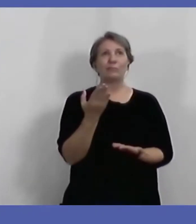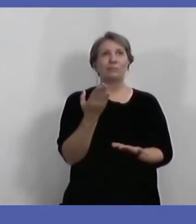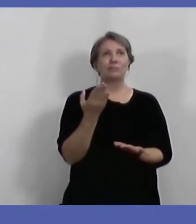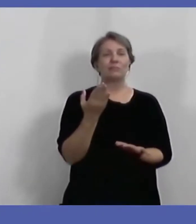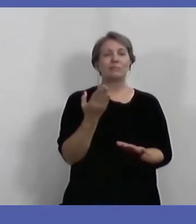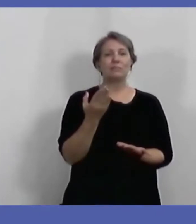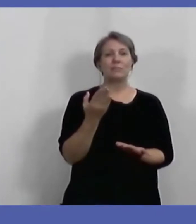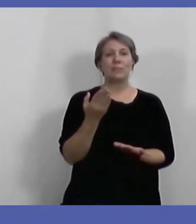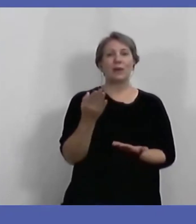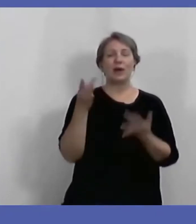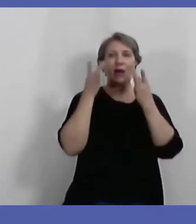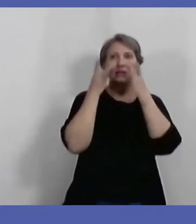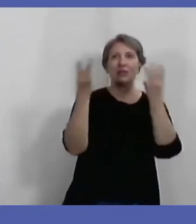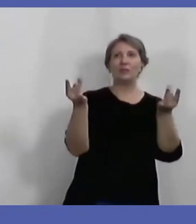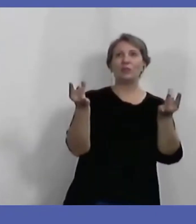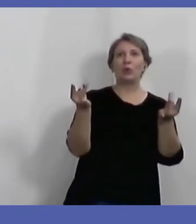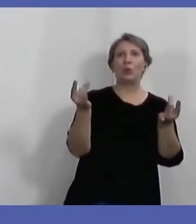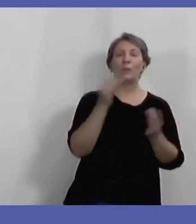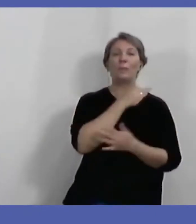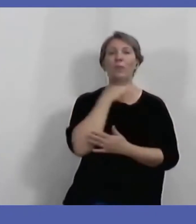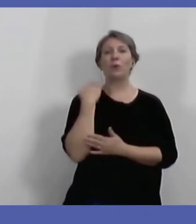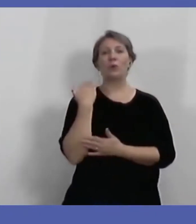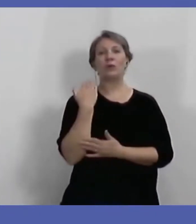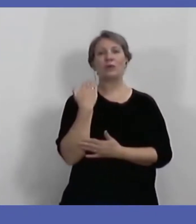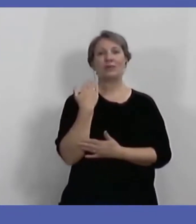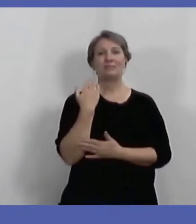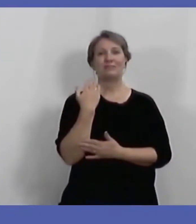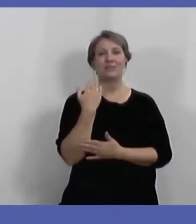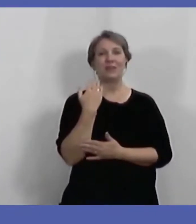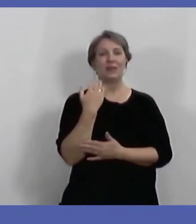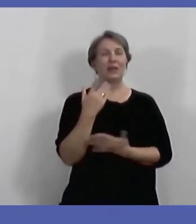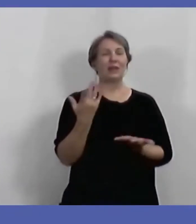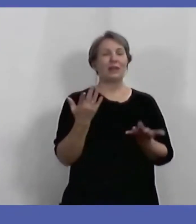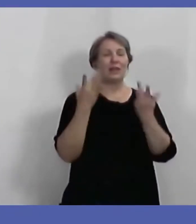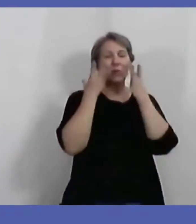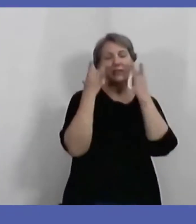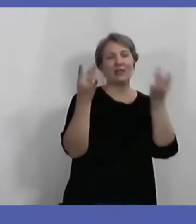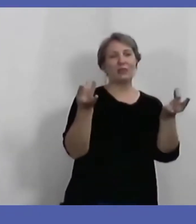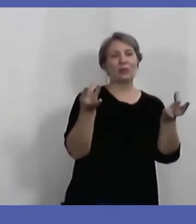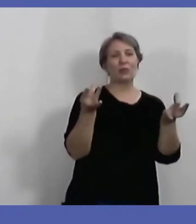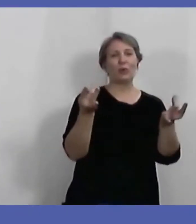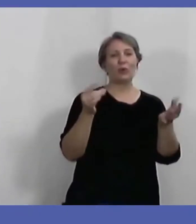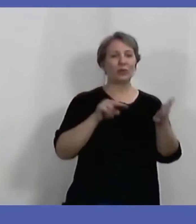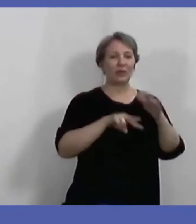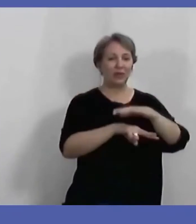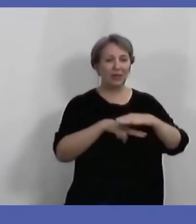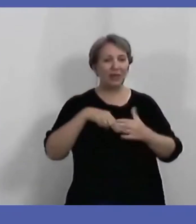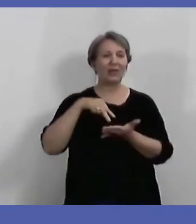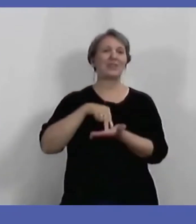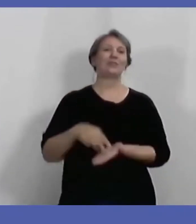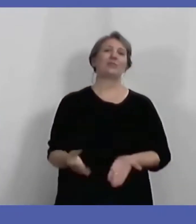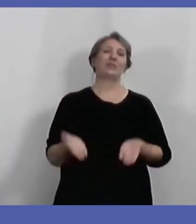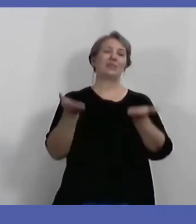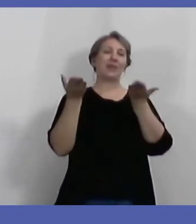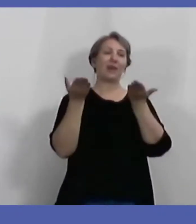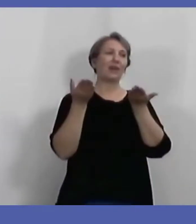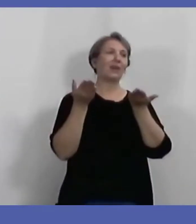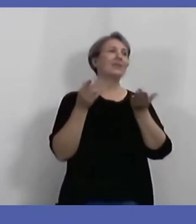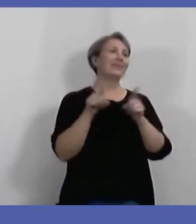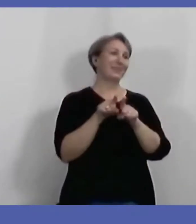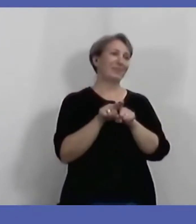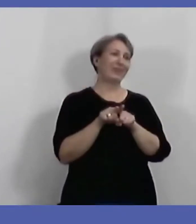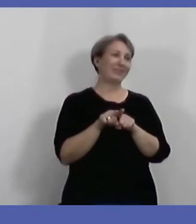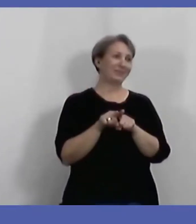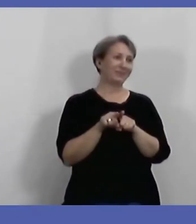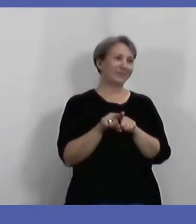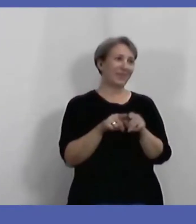E quando o Senhor quando o Senhor ressuscitou, então a edificação da igreja se